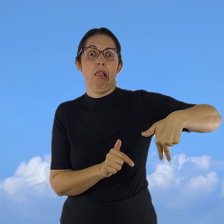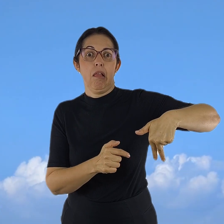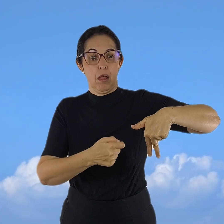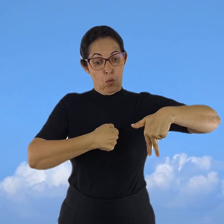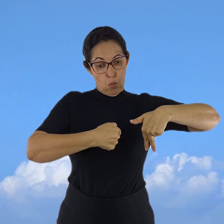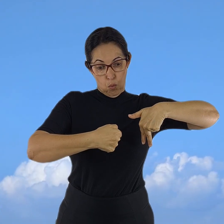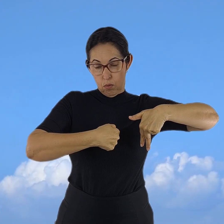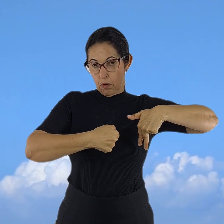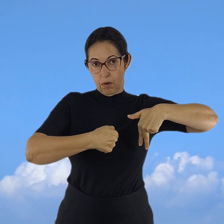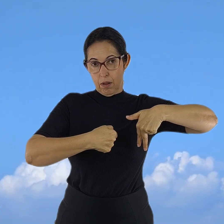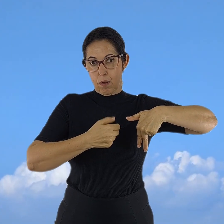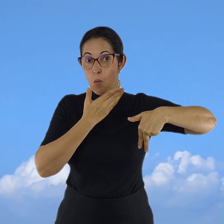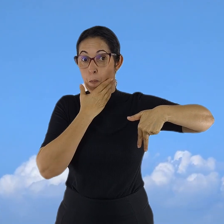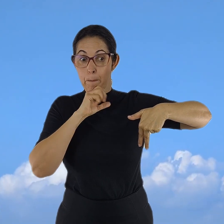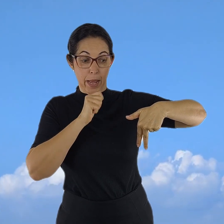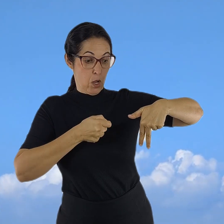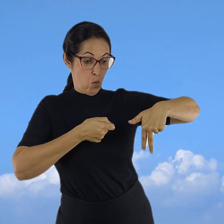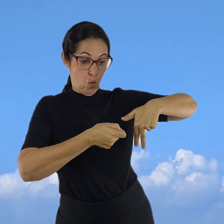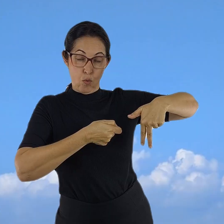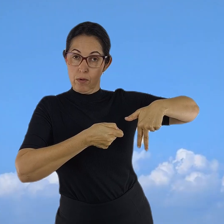conseguia dominar